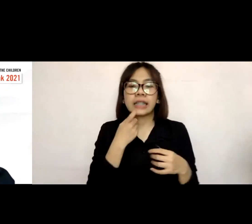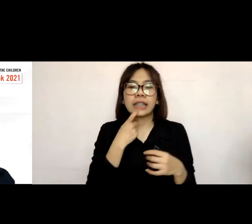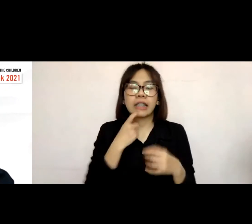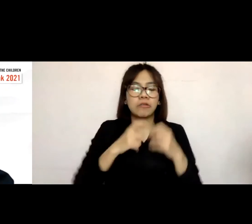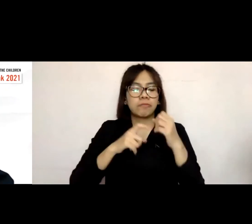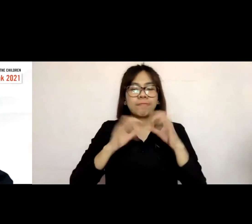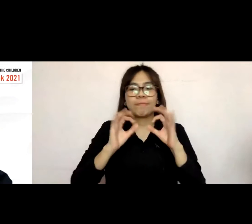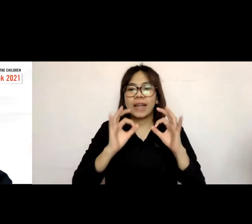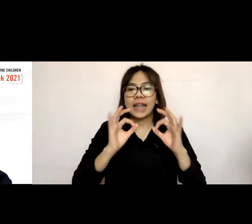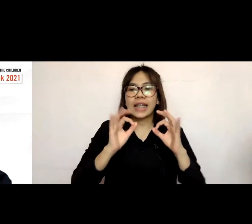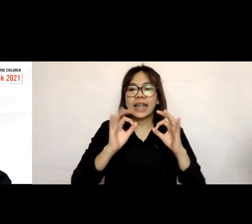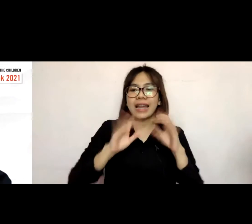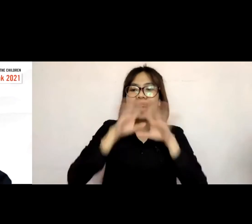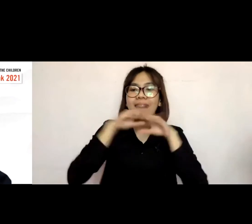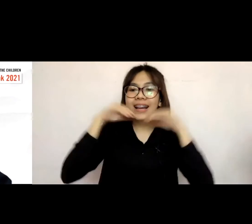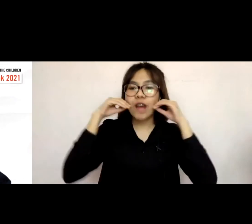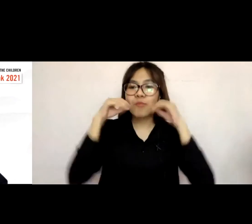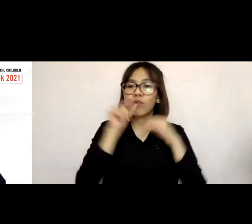responsif gender.